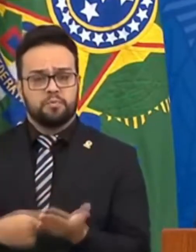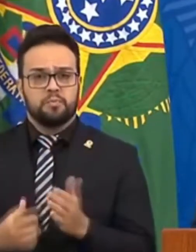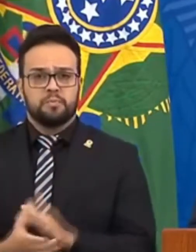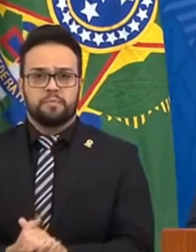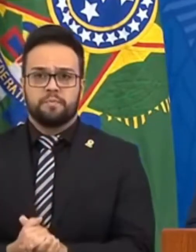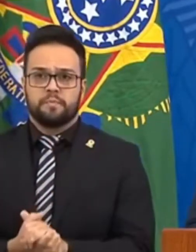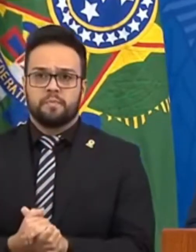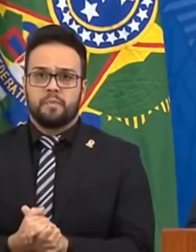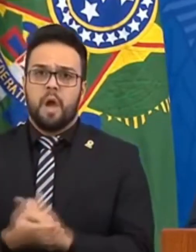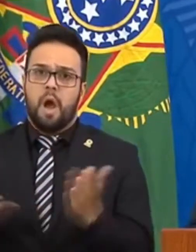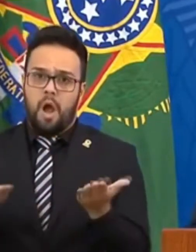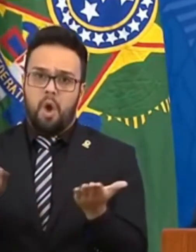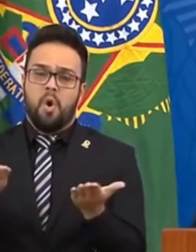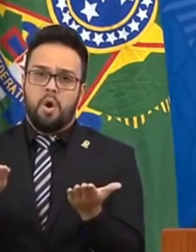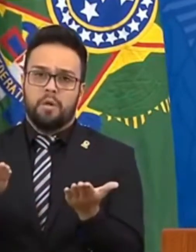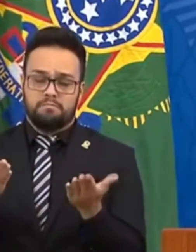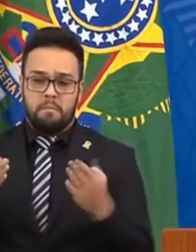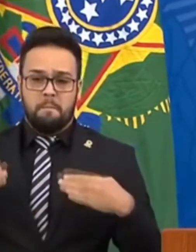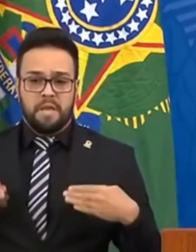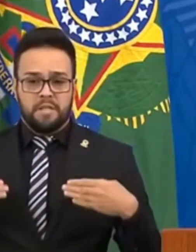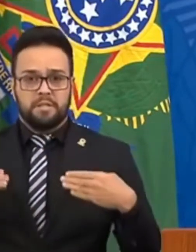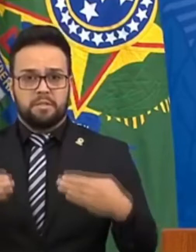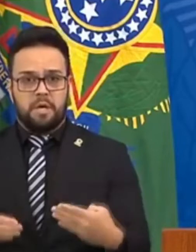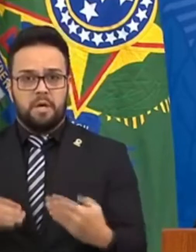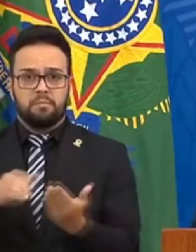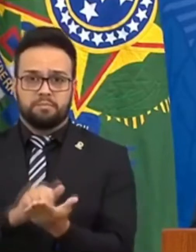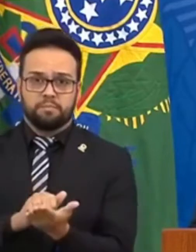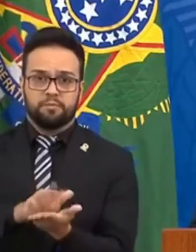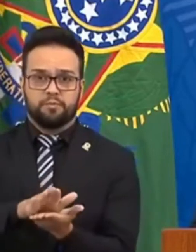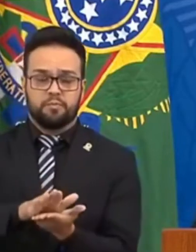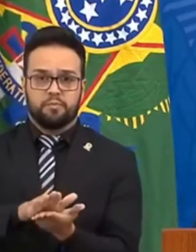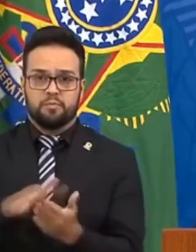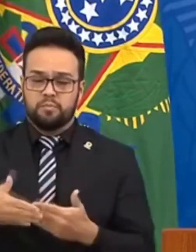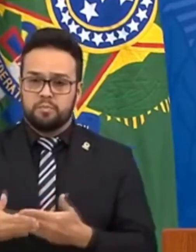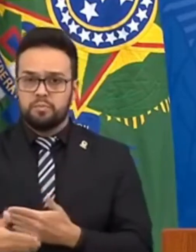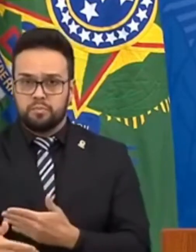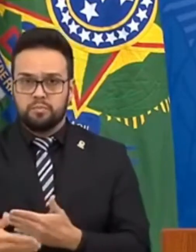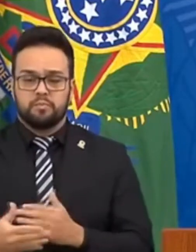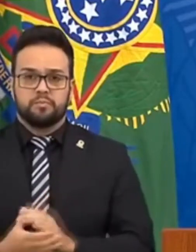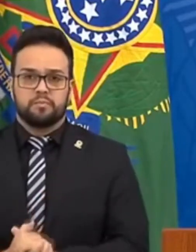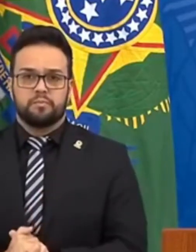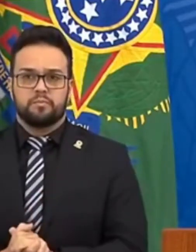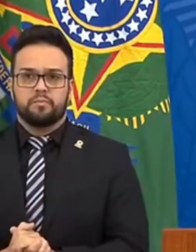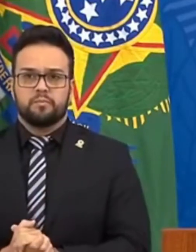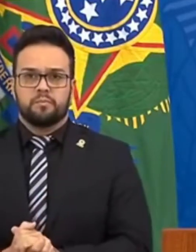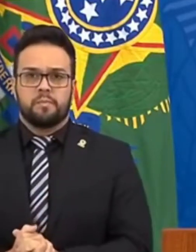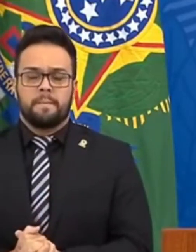uso ele do ministério nas próximas horas